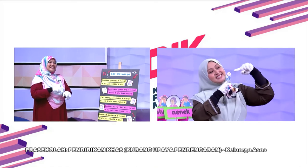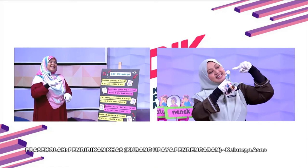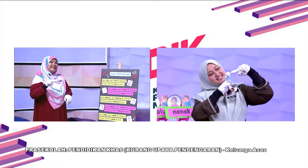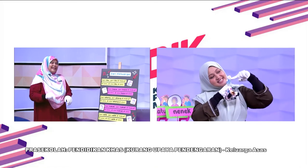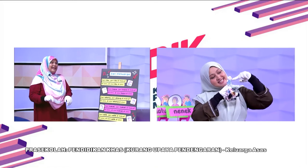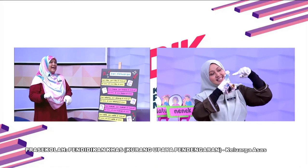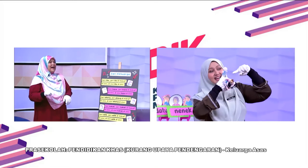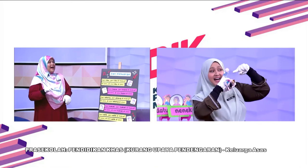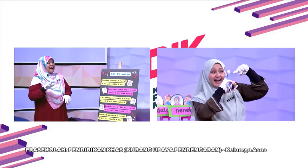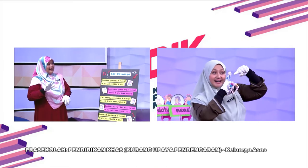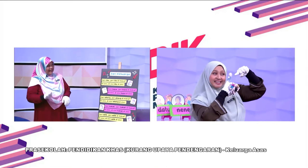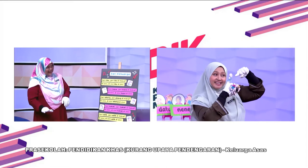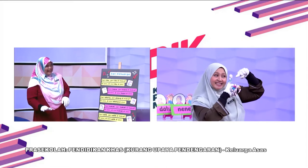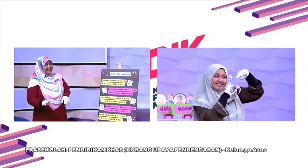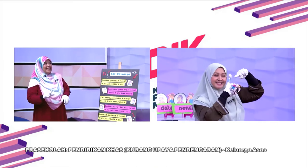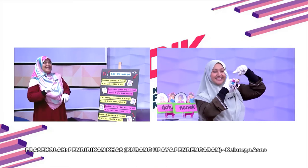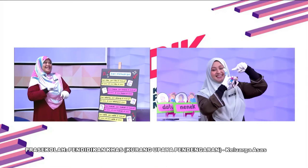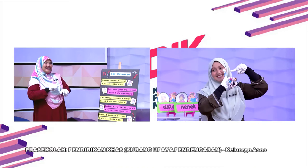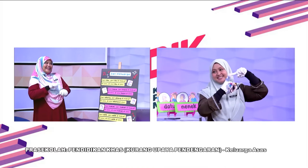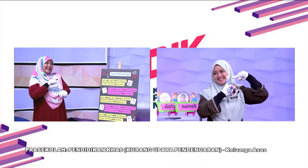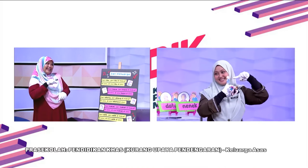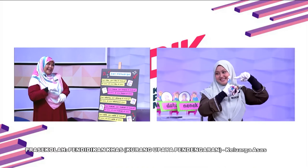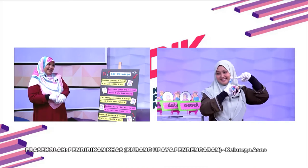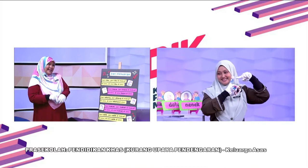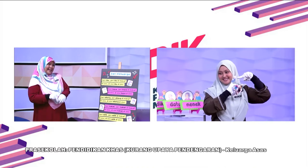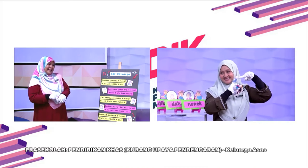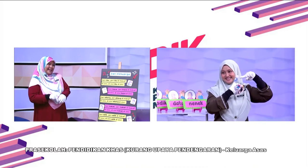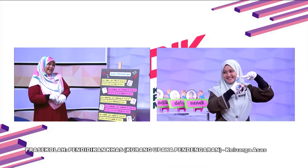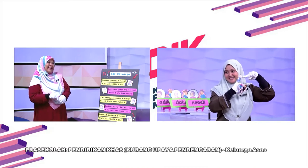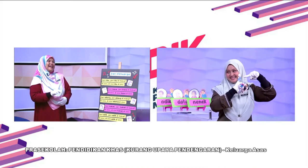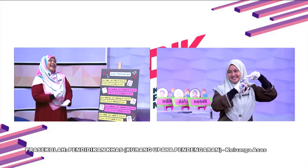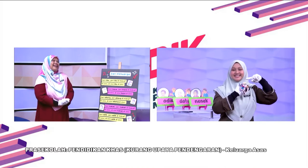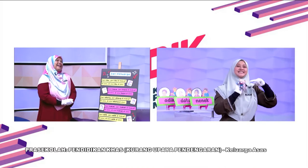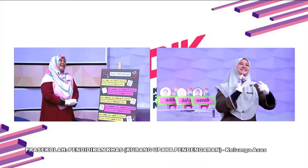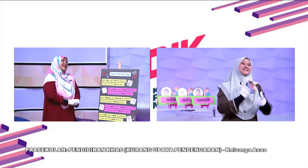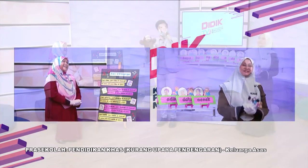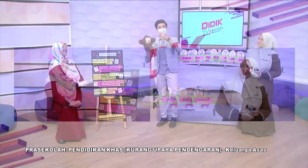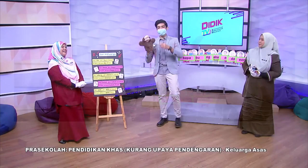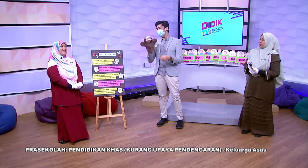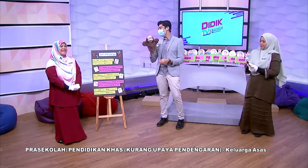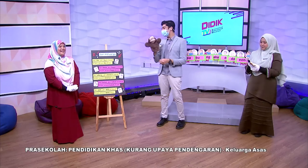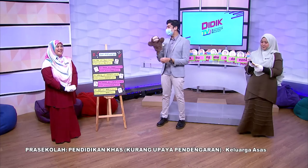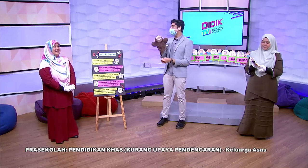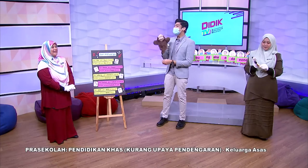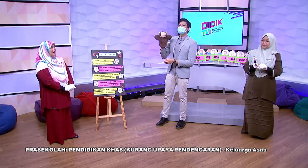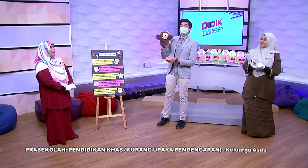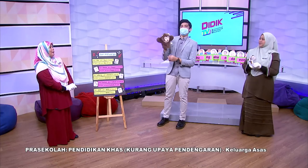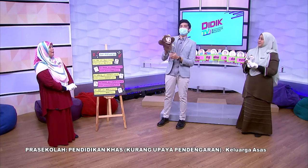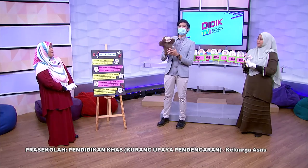Sini Adik di sini oke itu di lagu jari